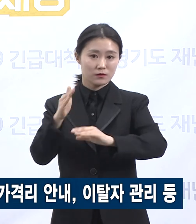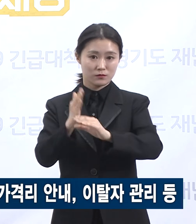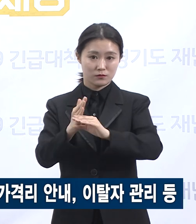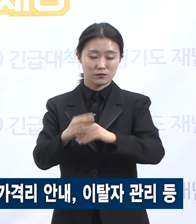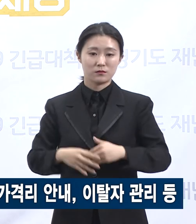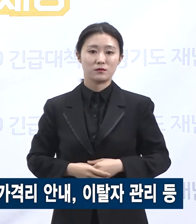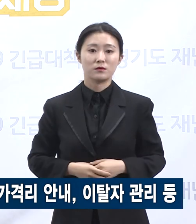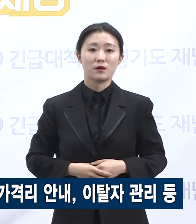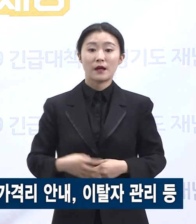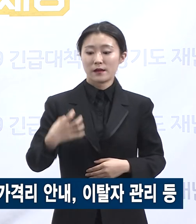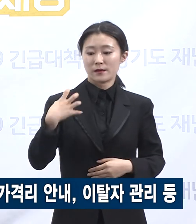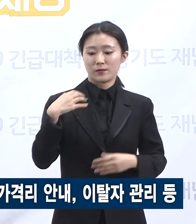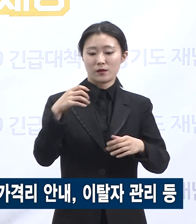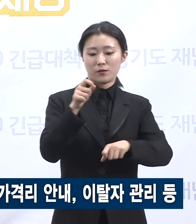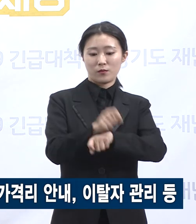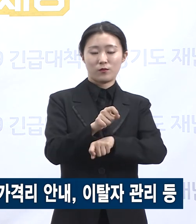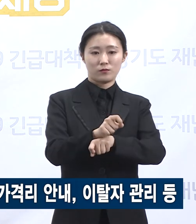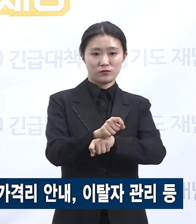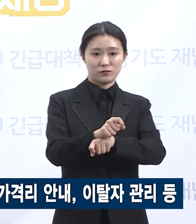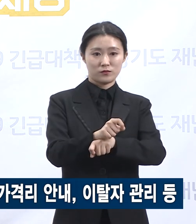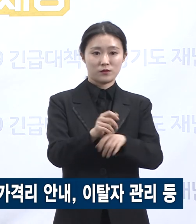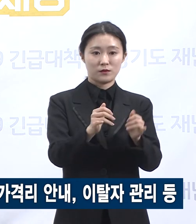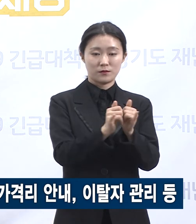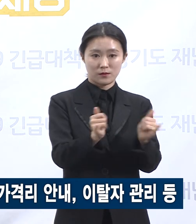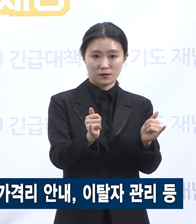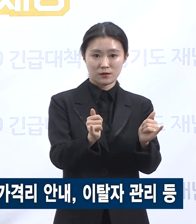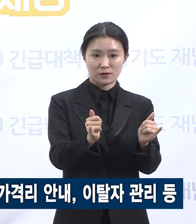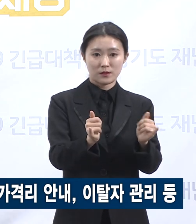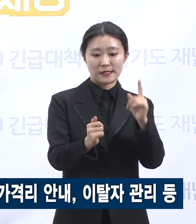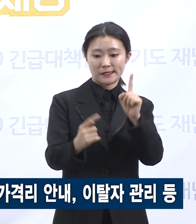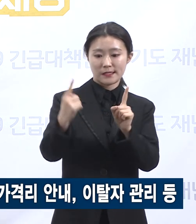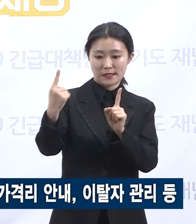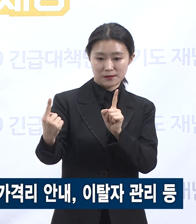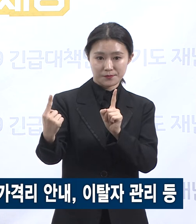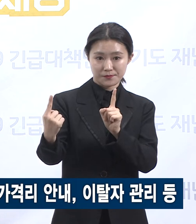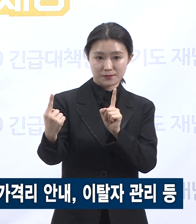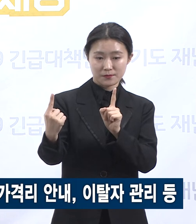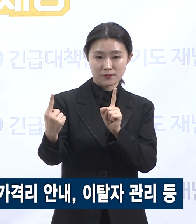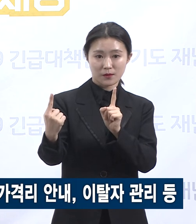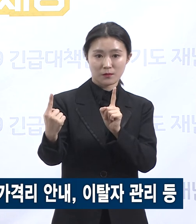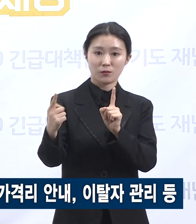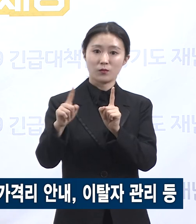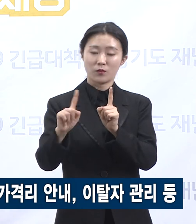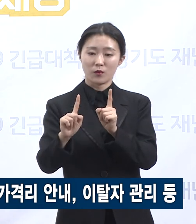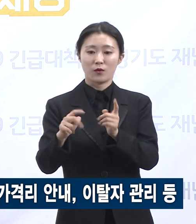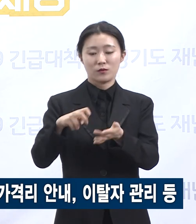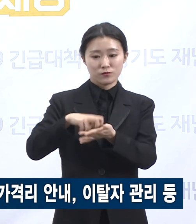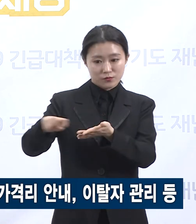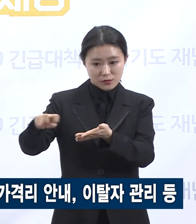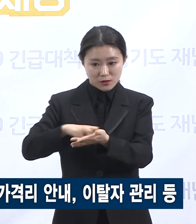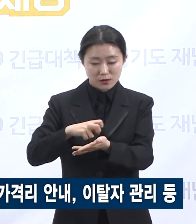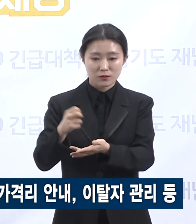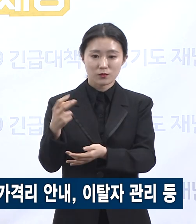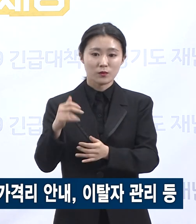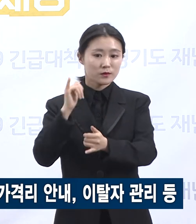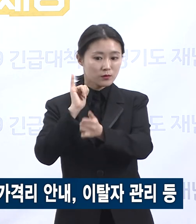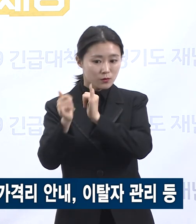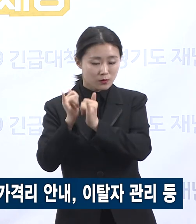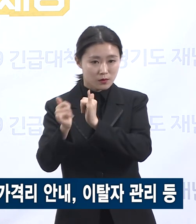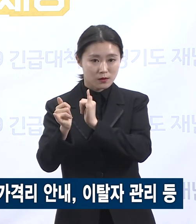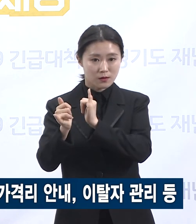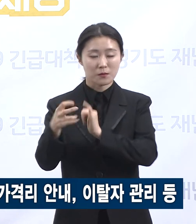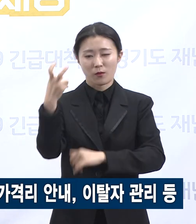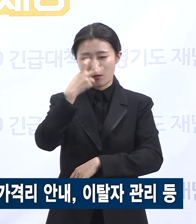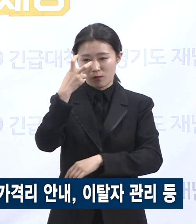1대1로 지정하여 이를 이외에 발열, 기침 등 증세를 유선이나 문자로 확인하고 있으며, 추가로 AI